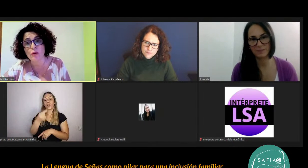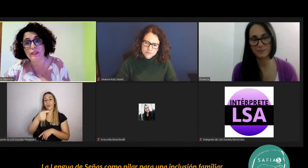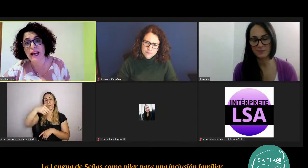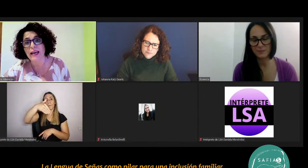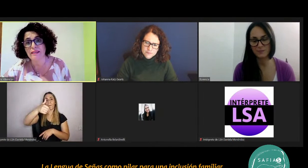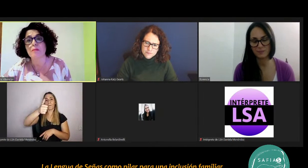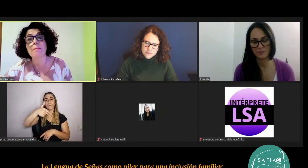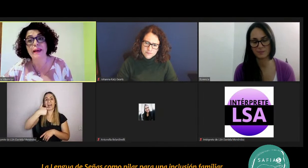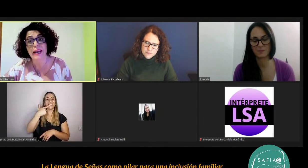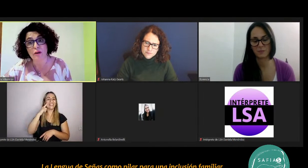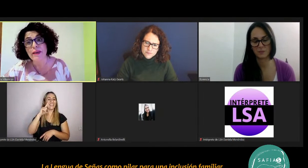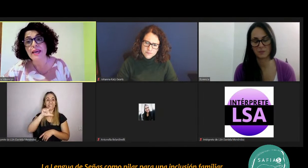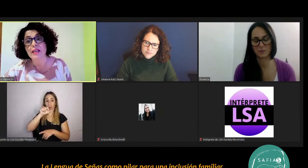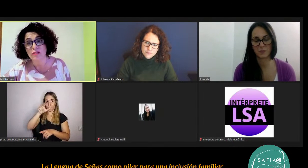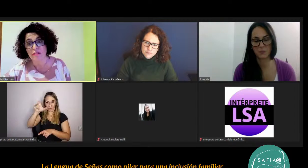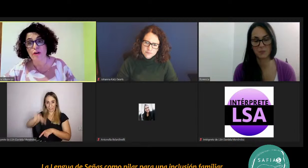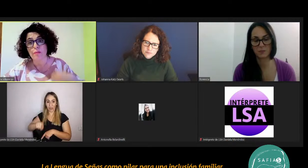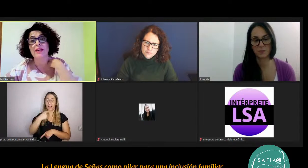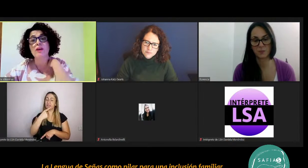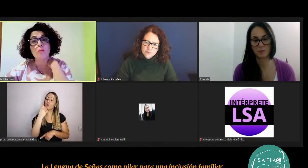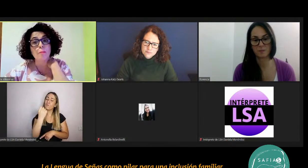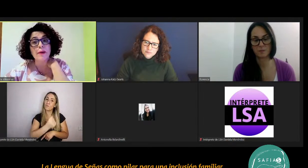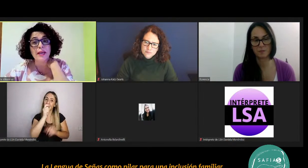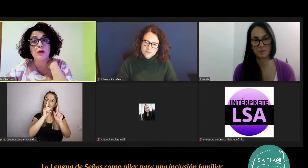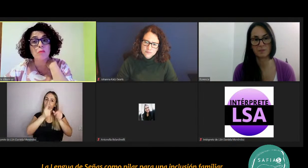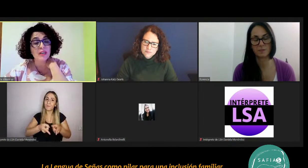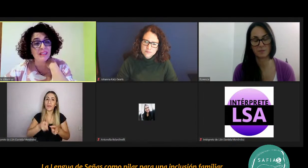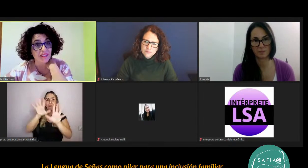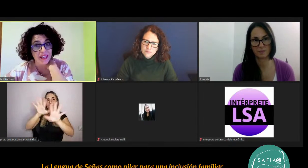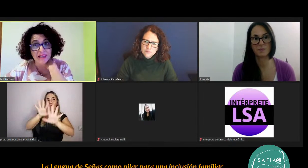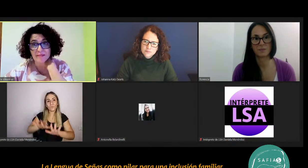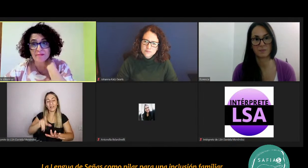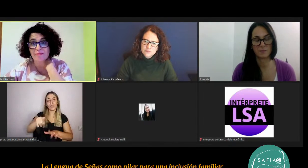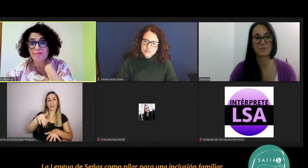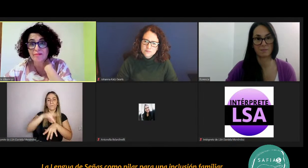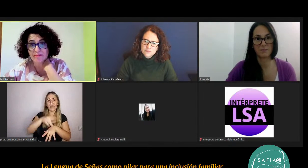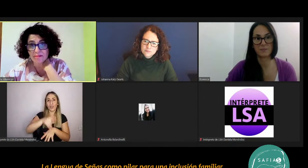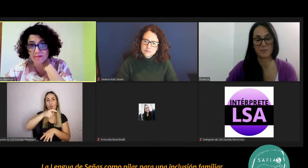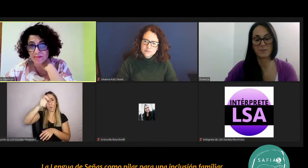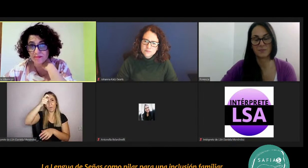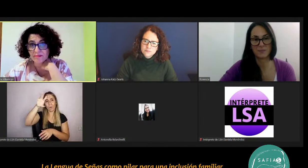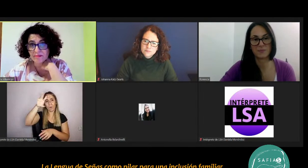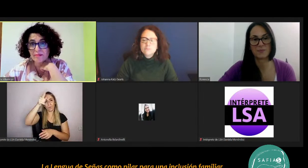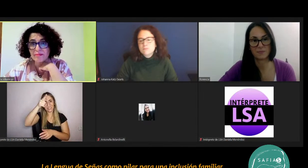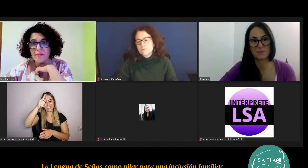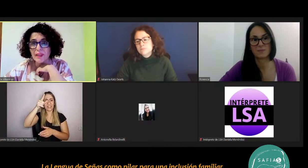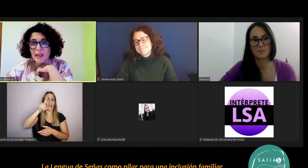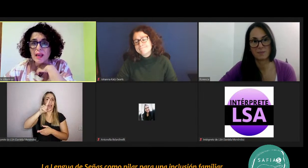colegios, facultades, también para los médicos, enfermeros, bomberos, policías.